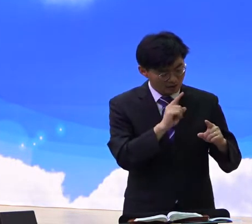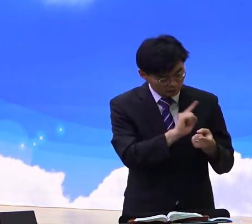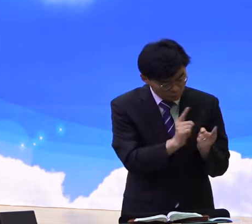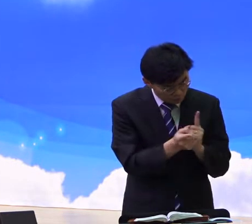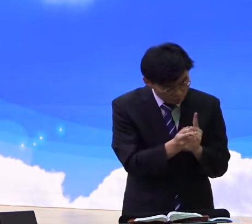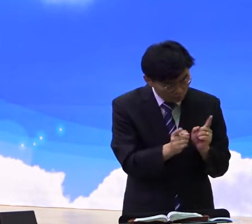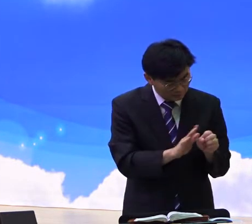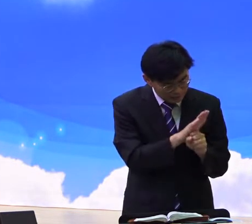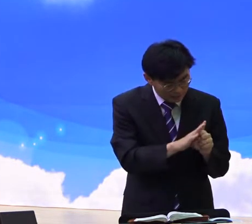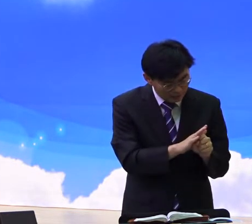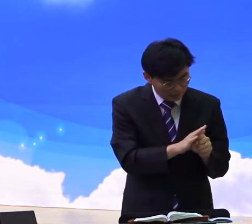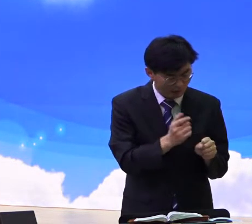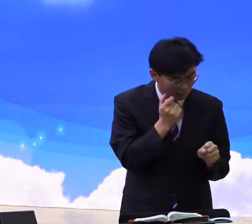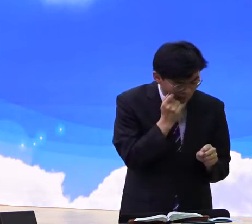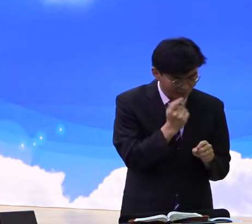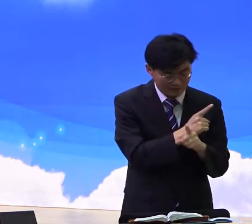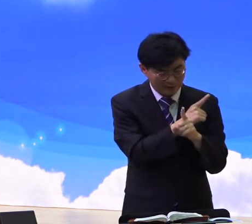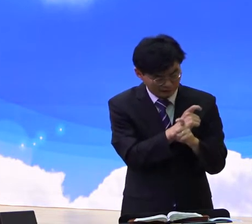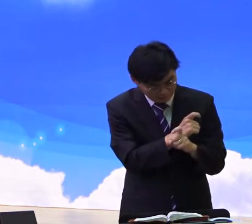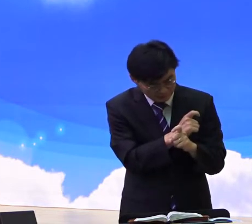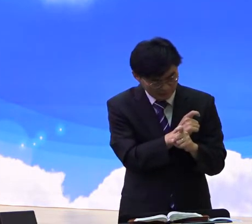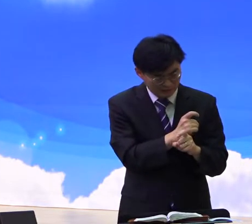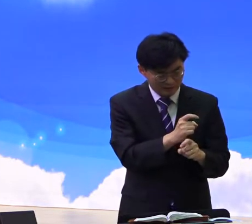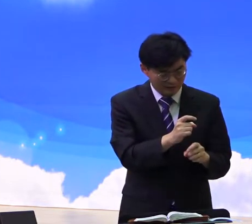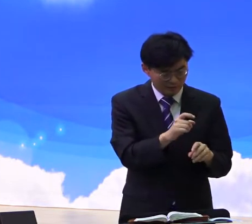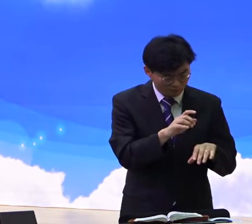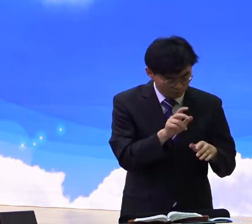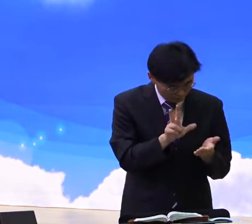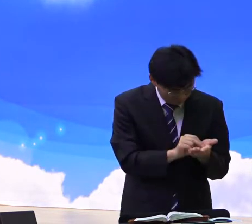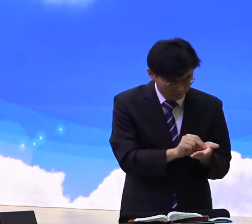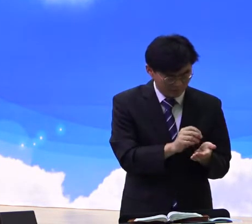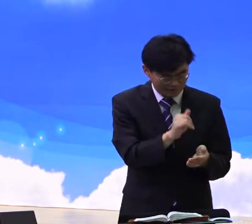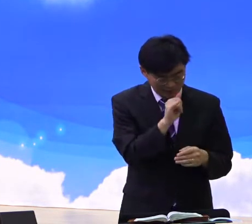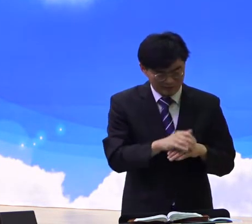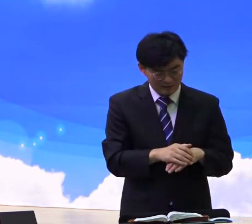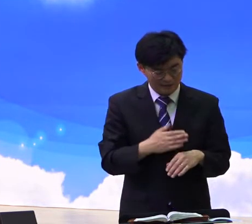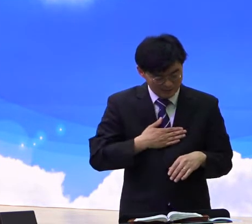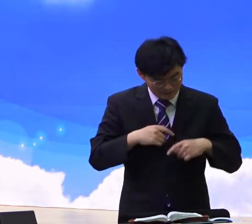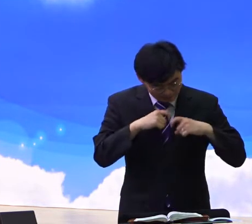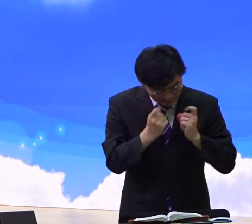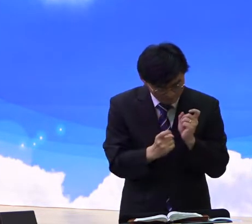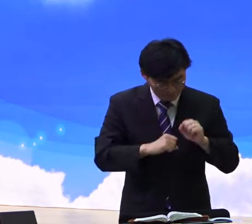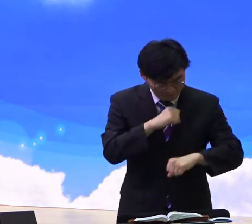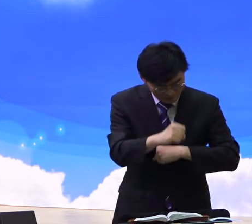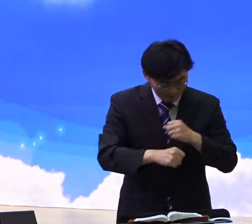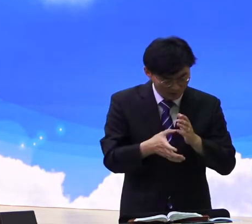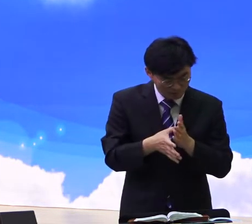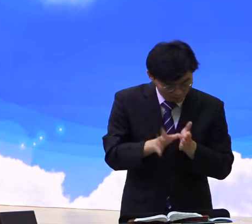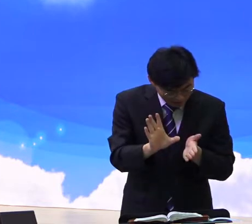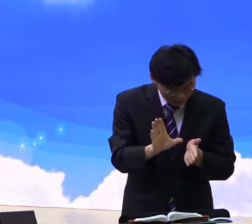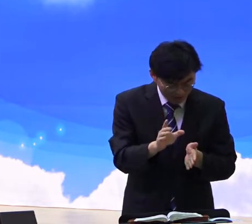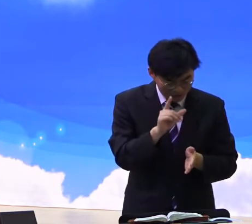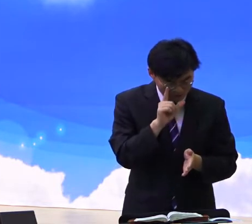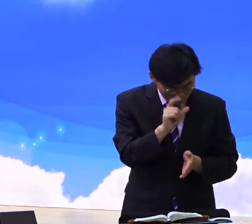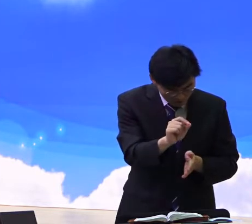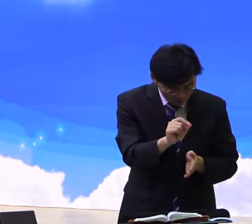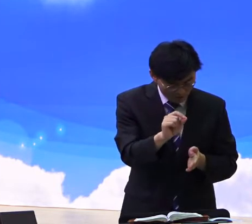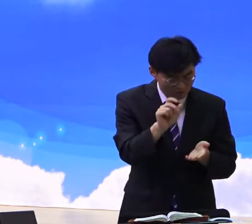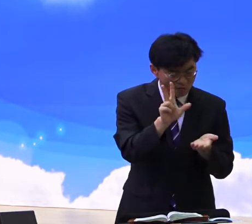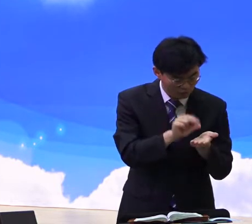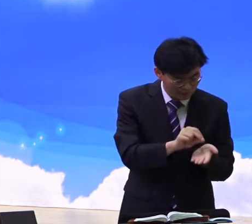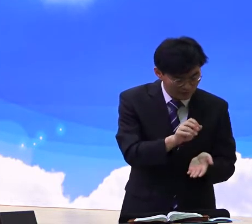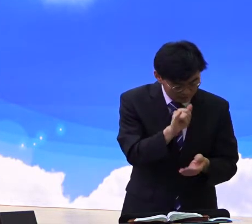않는 사람을 싫어하며 성령님의 뜻대로 살기보다는 나의 의지와 그동안 준비했던 재물과